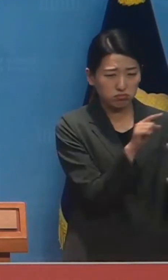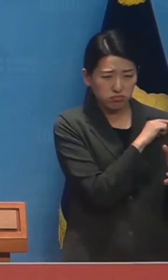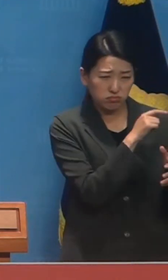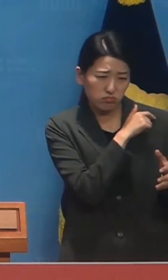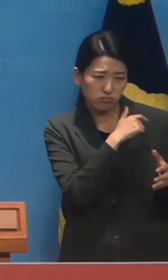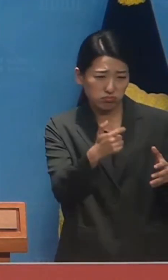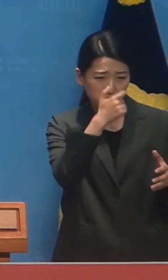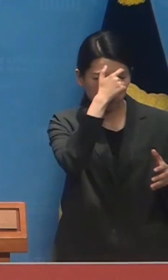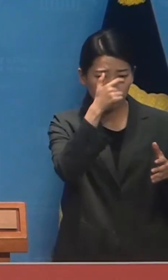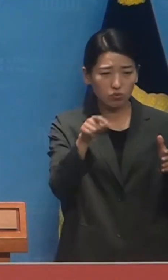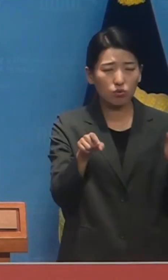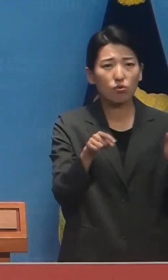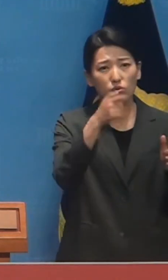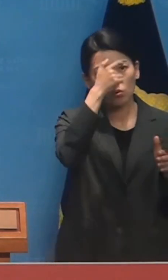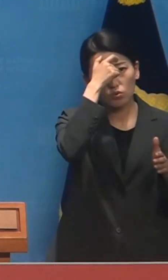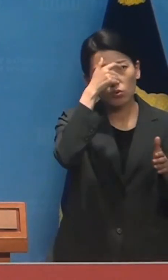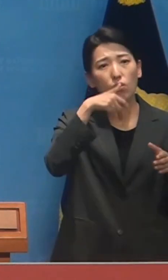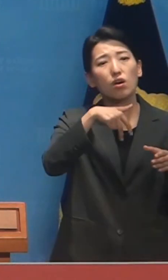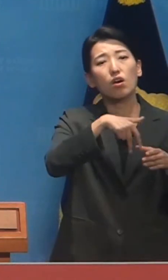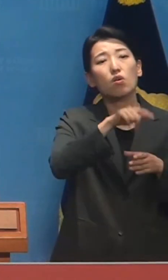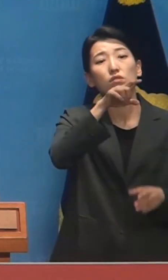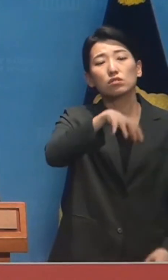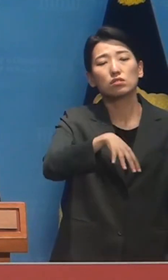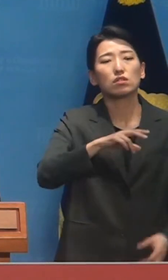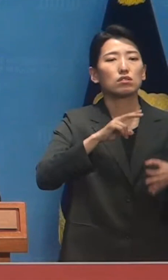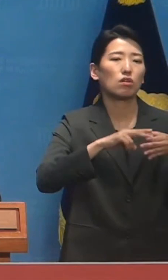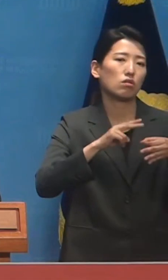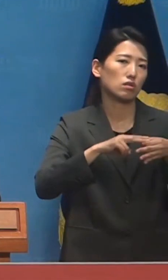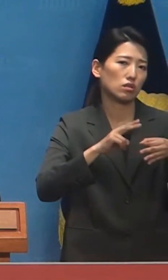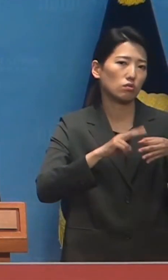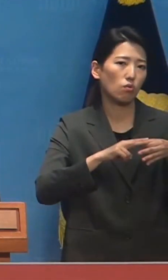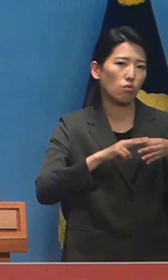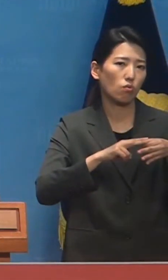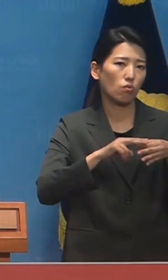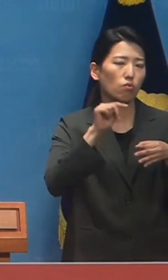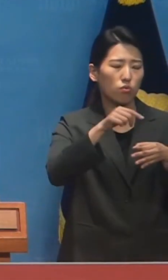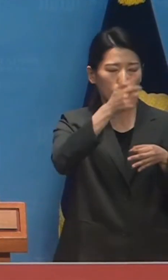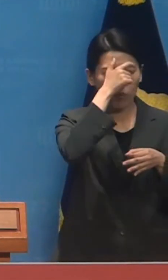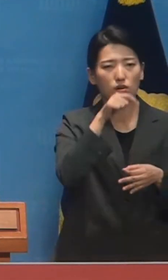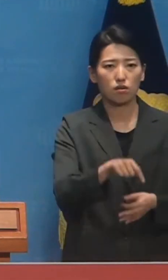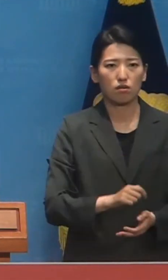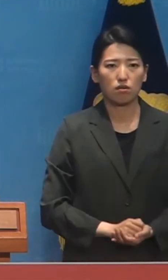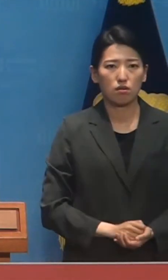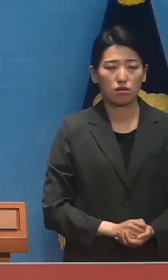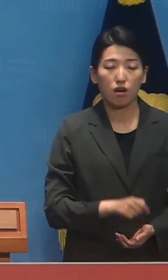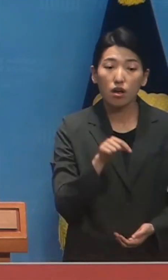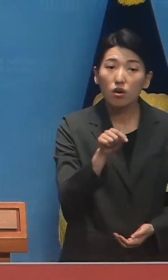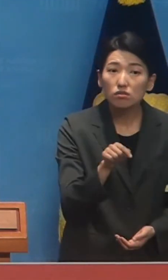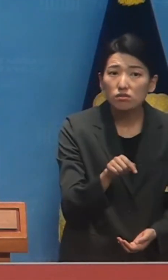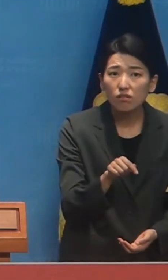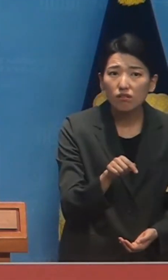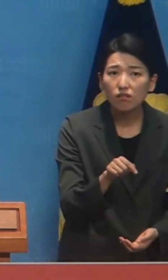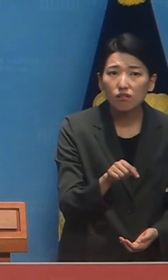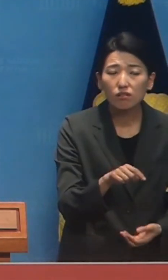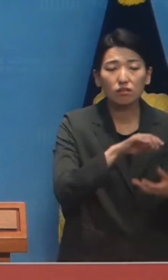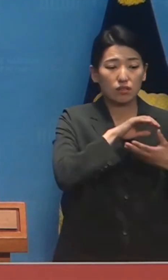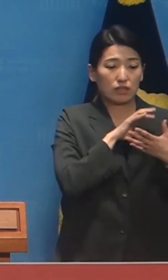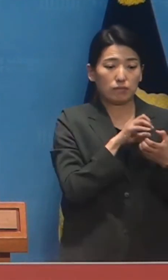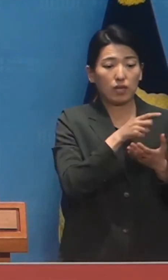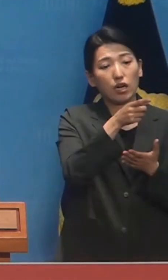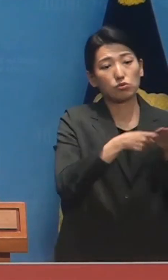순복음교회죠. 이 교회가 타겟이 많이 대부분을 있었는데요. 네, 여러분 이 교회 한 교회에서 수술해준 심장병 어린이